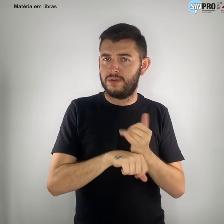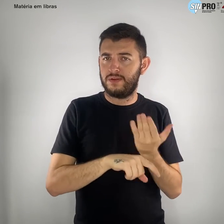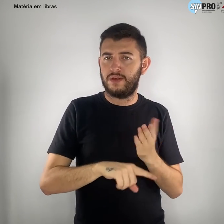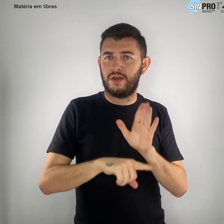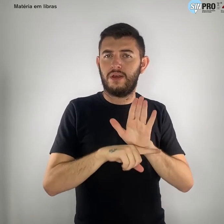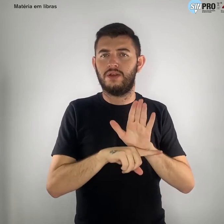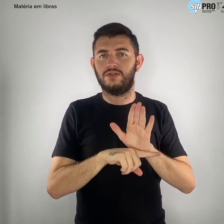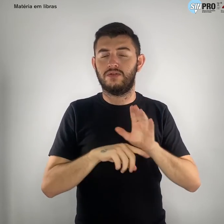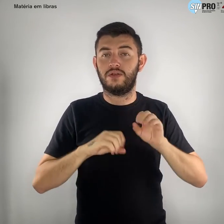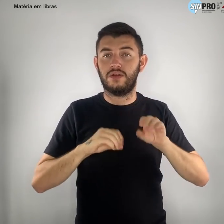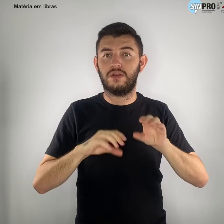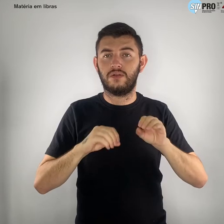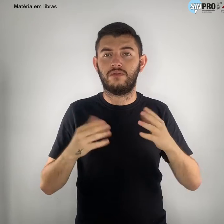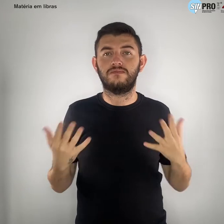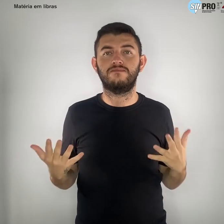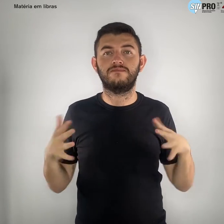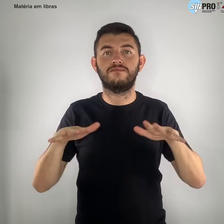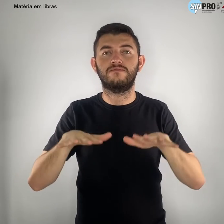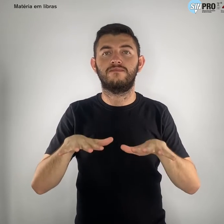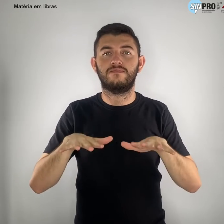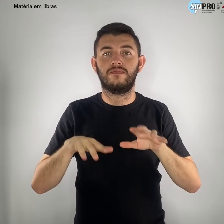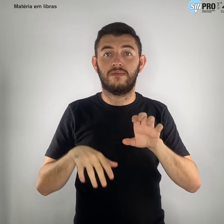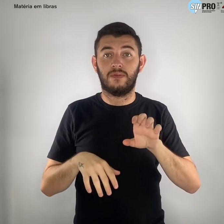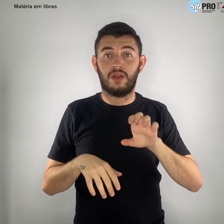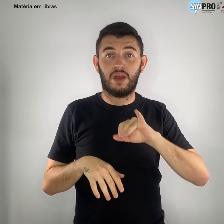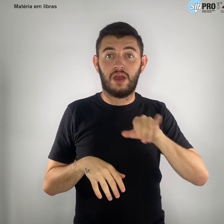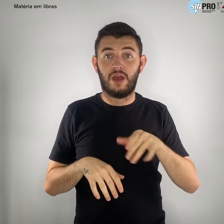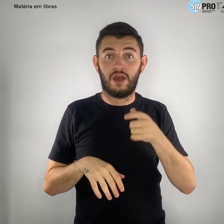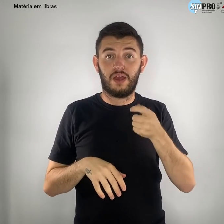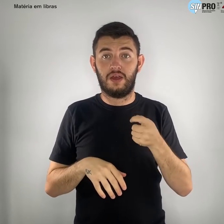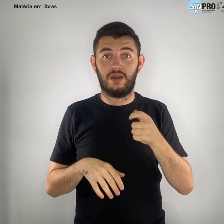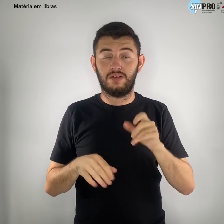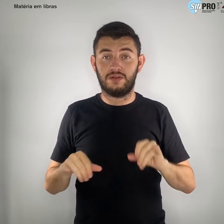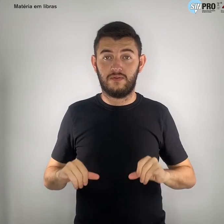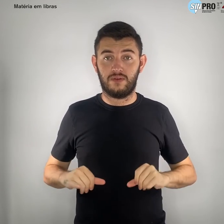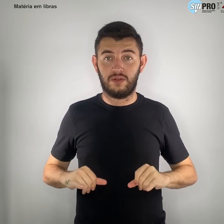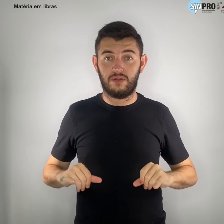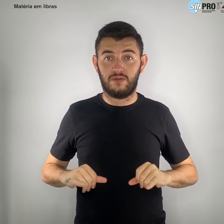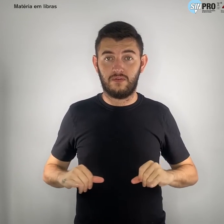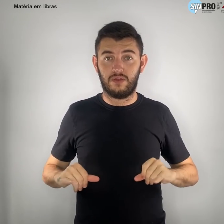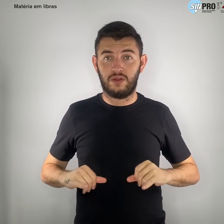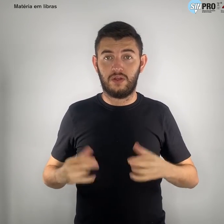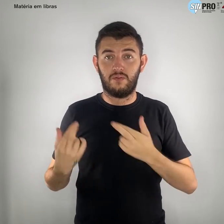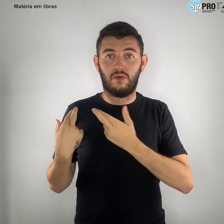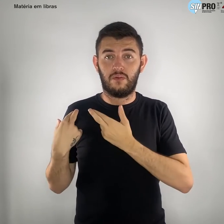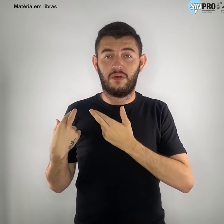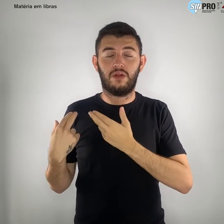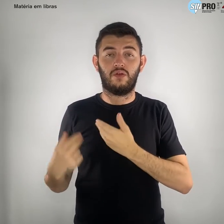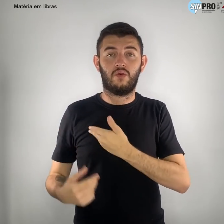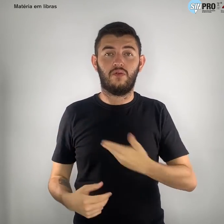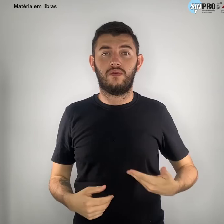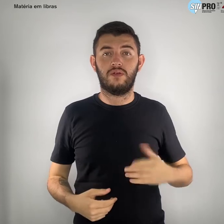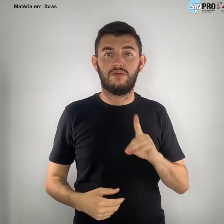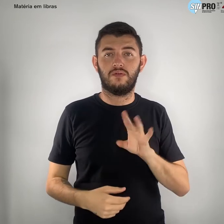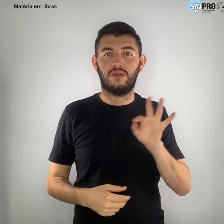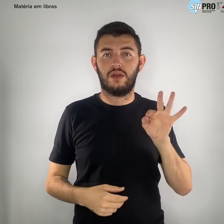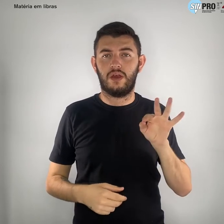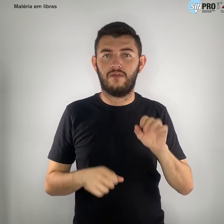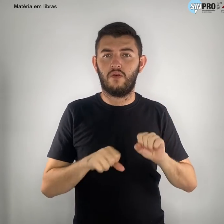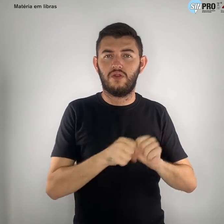a EJA vem sofrendo do governo do Distrito Federal um desmanche da educação noturna e